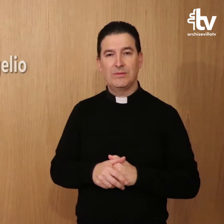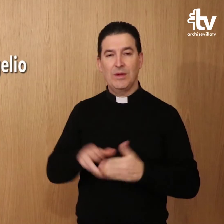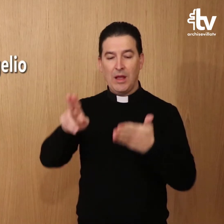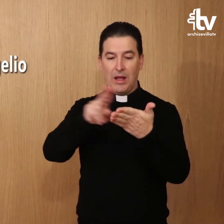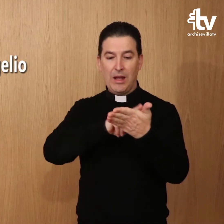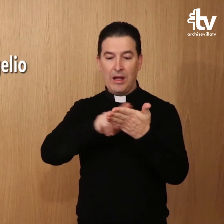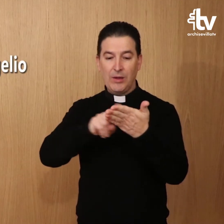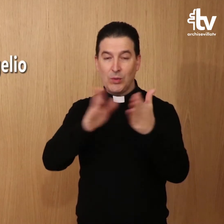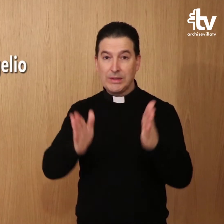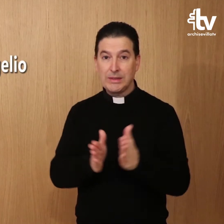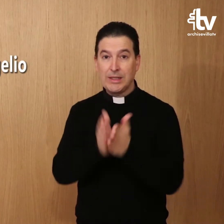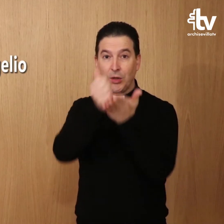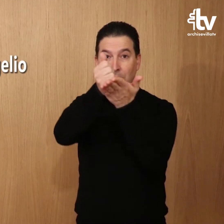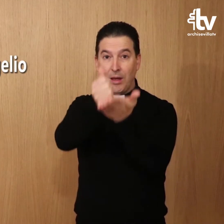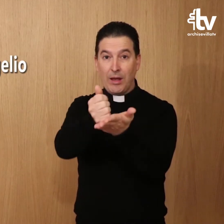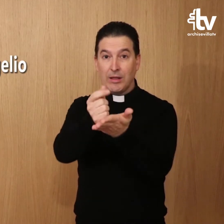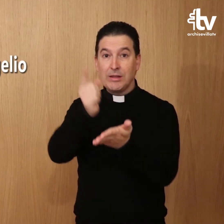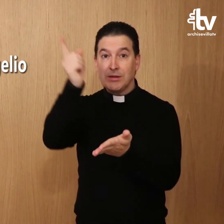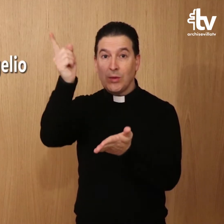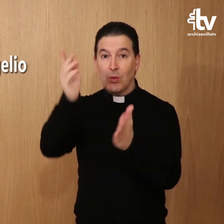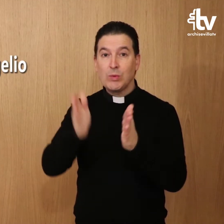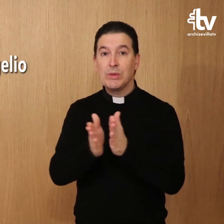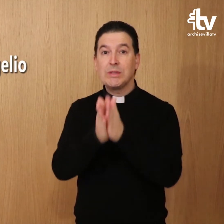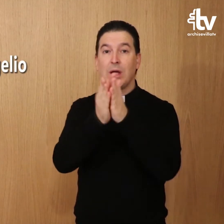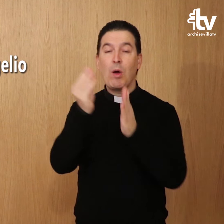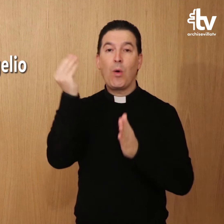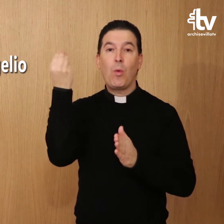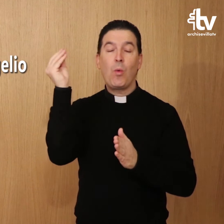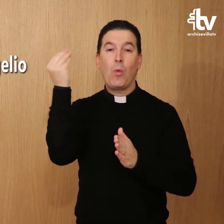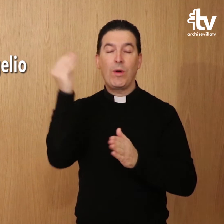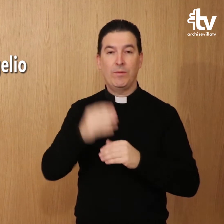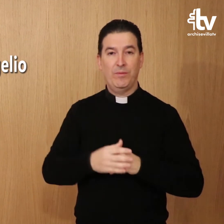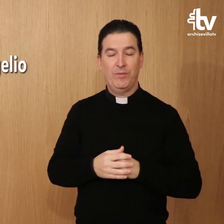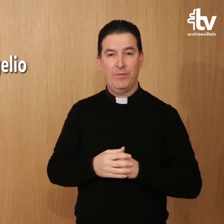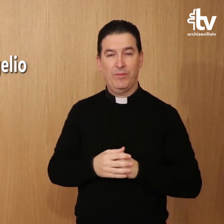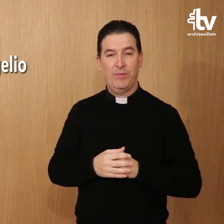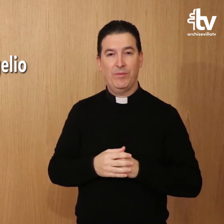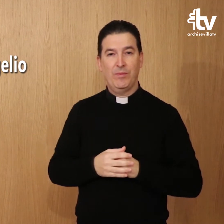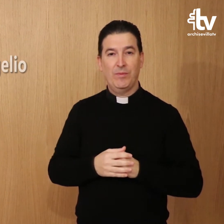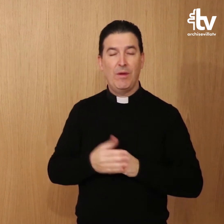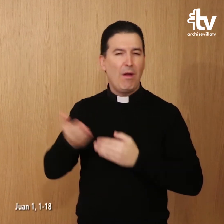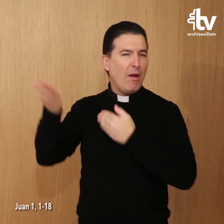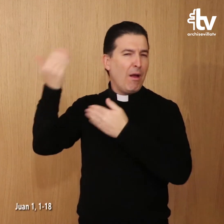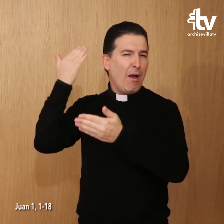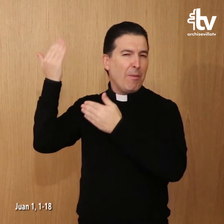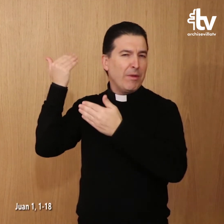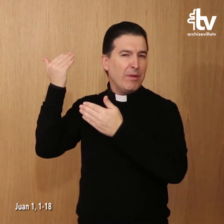Lectura del Santo Evangelio según San Juan En el principio